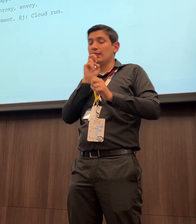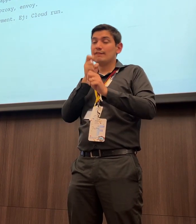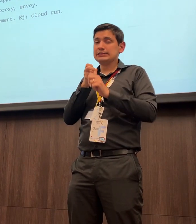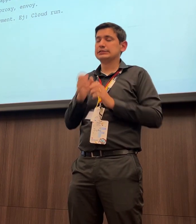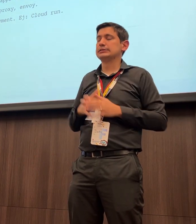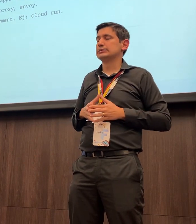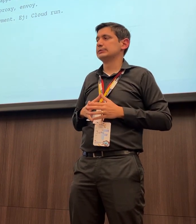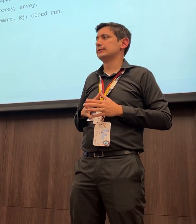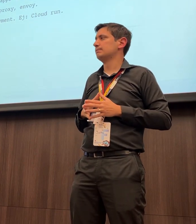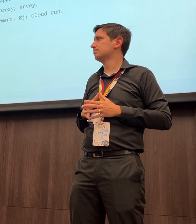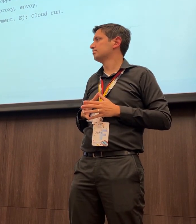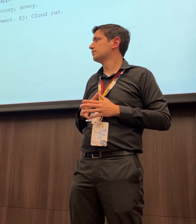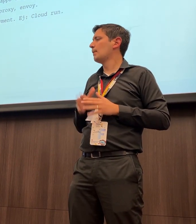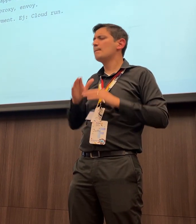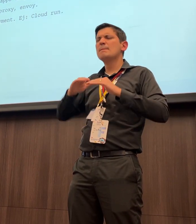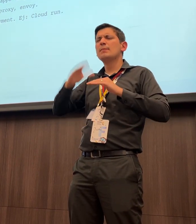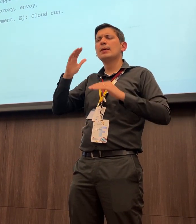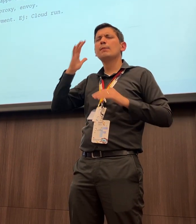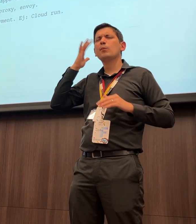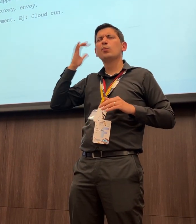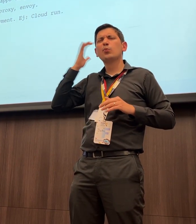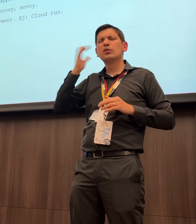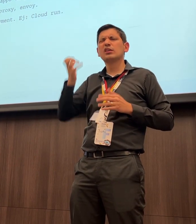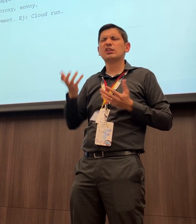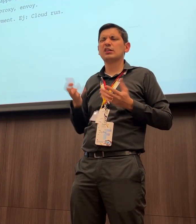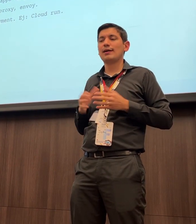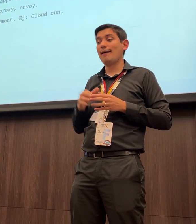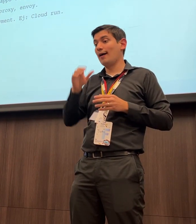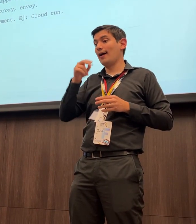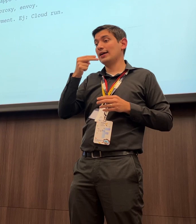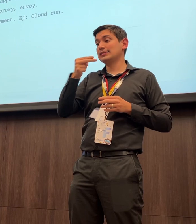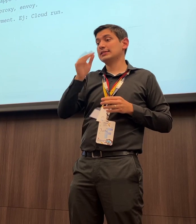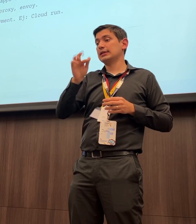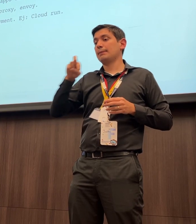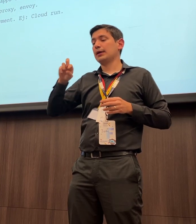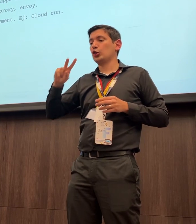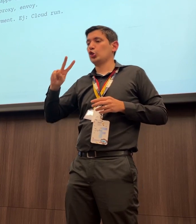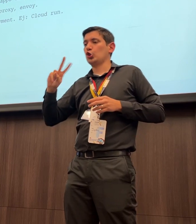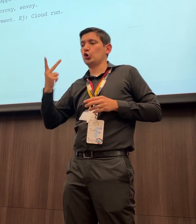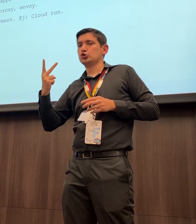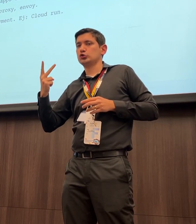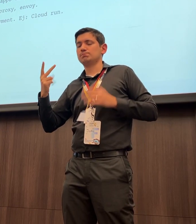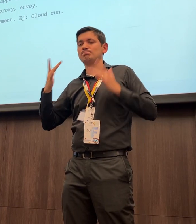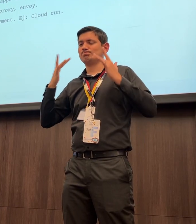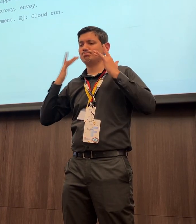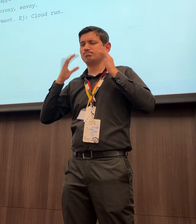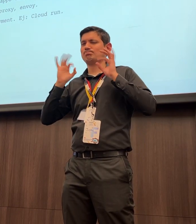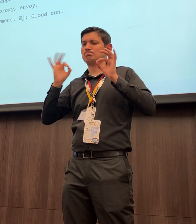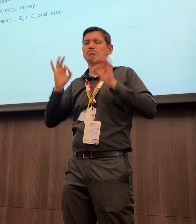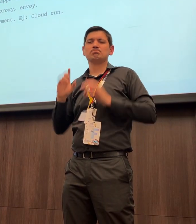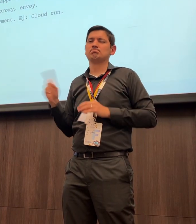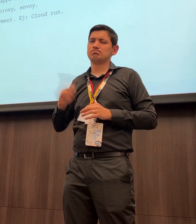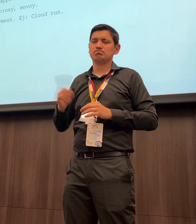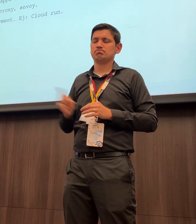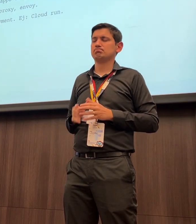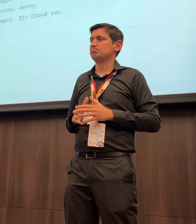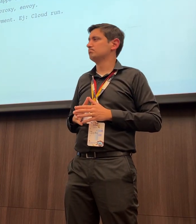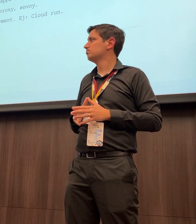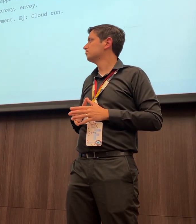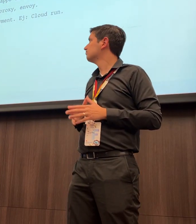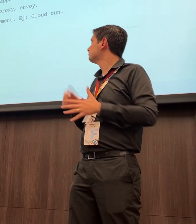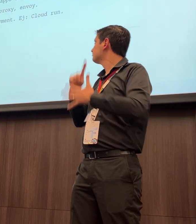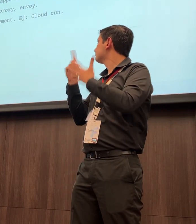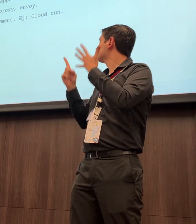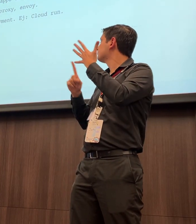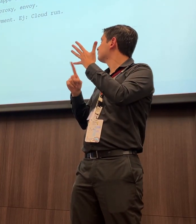asunto, en particular por una cuestión de que HTTP2 todavía no está full migrado a lo que es la web, ¿no?